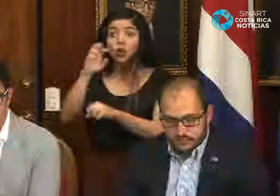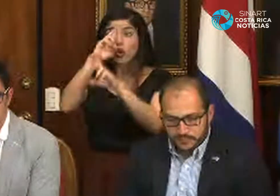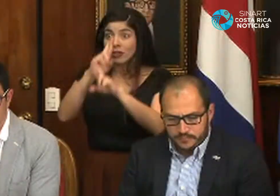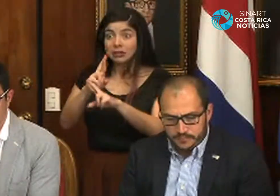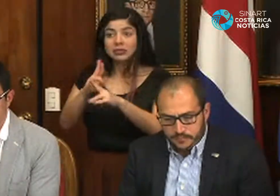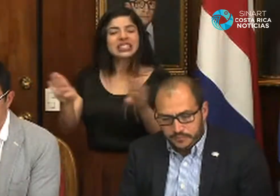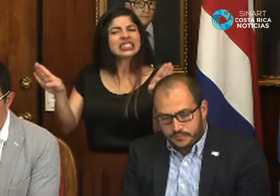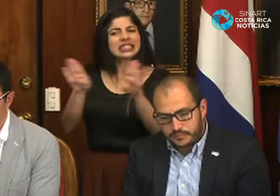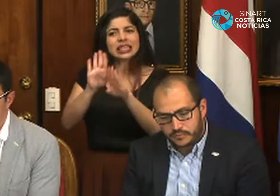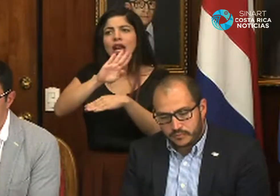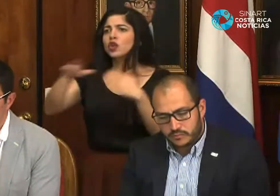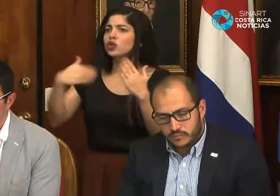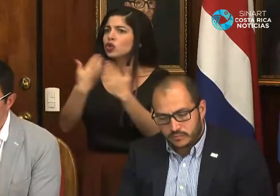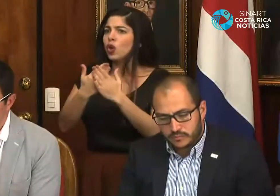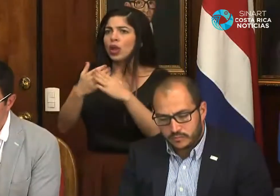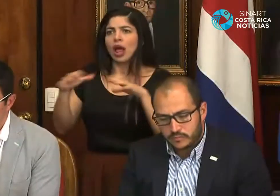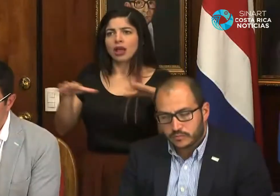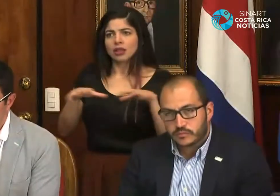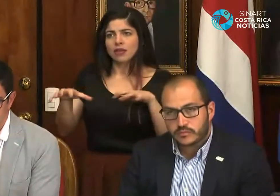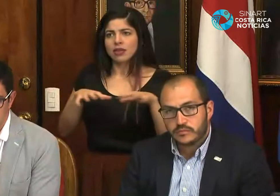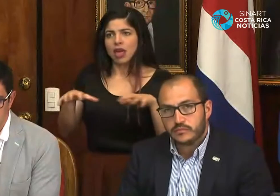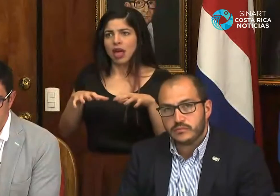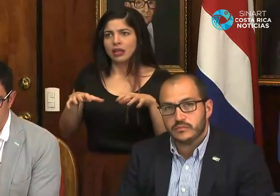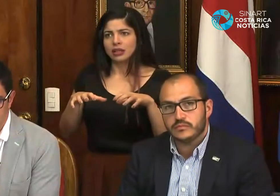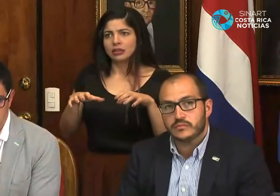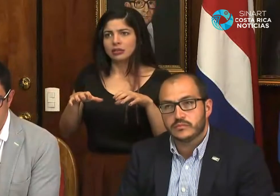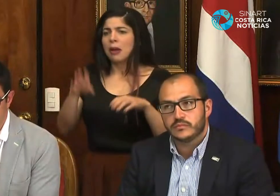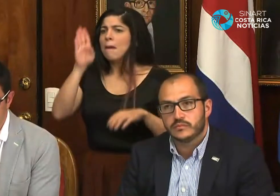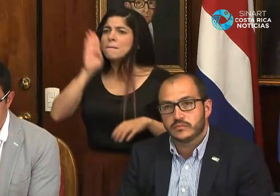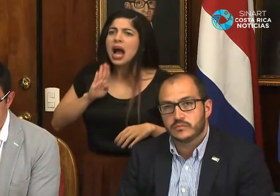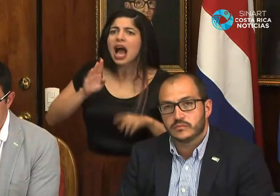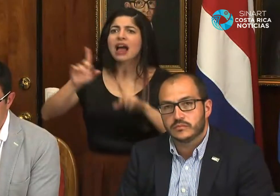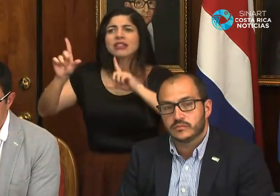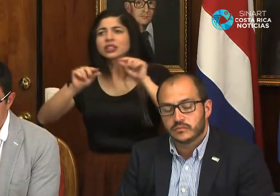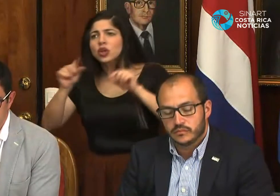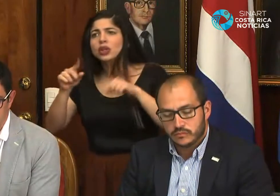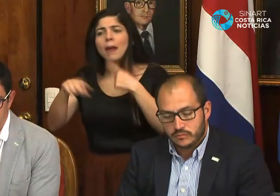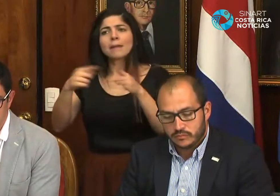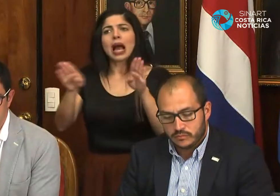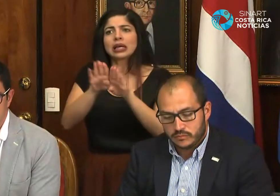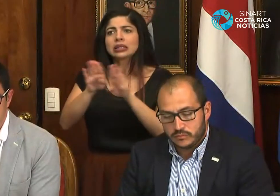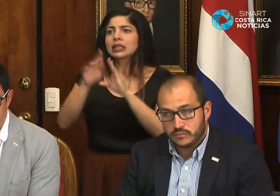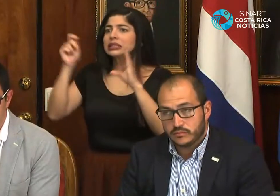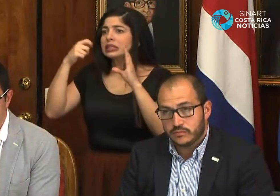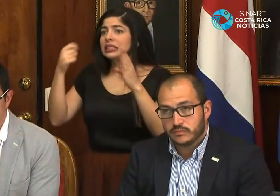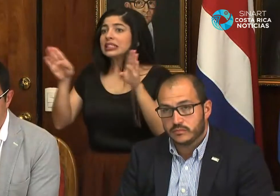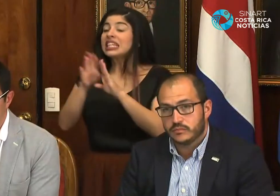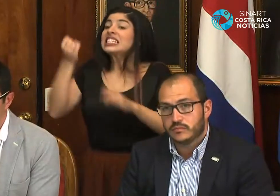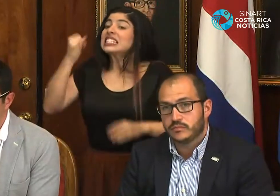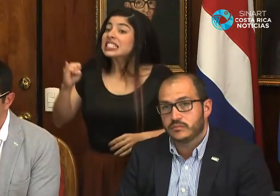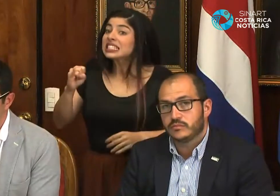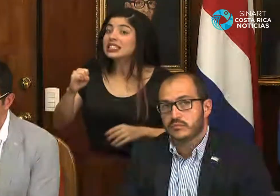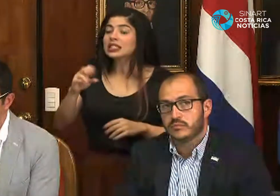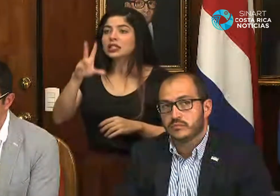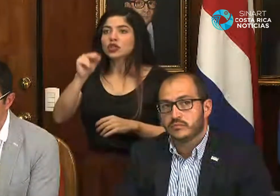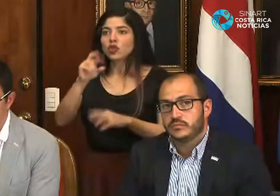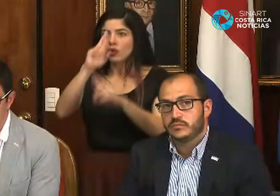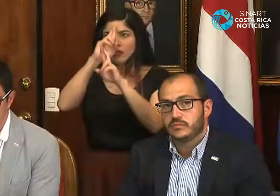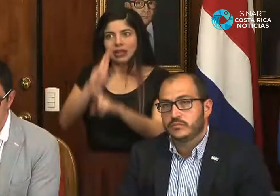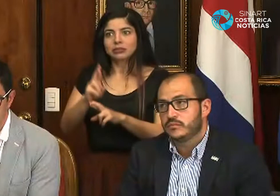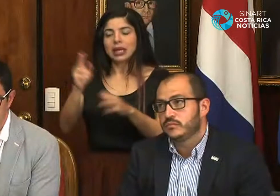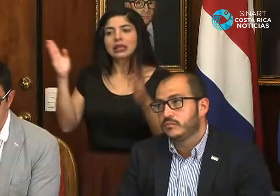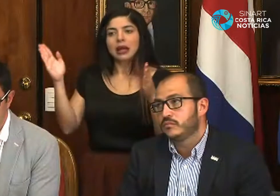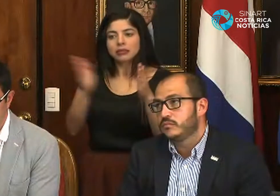se cierran todas las actividades, absolutamente, los bares, discotecas y hasta los cines, si no se está disminuyendo la capacidad